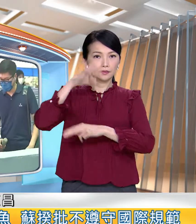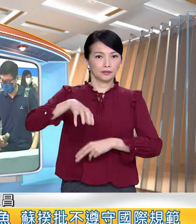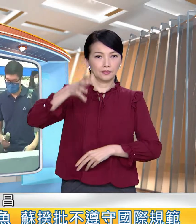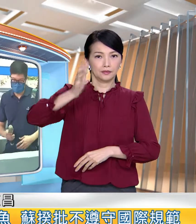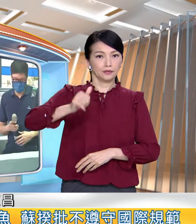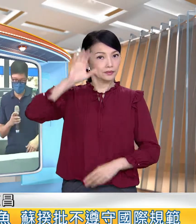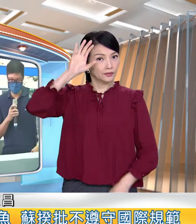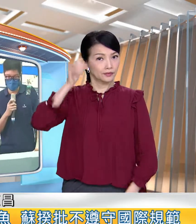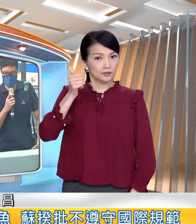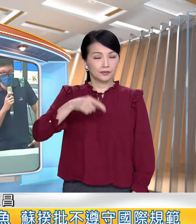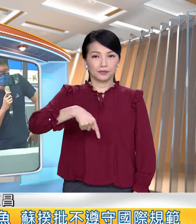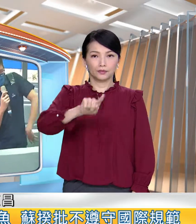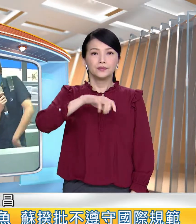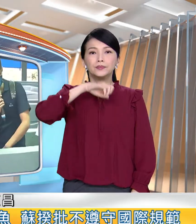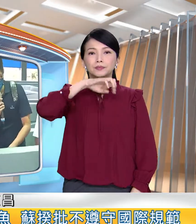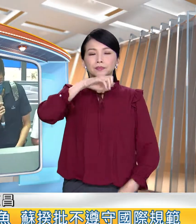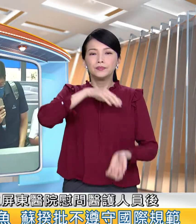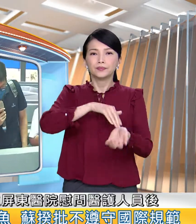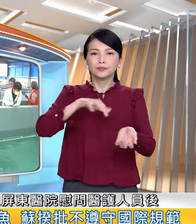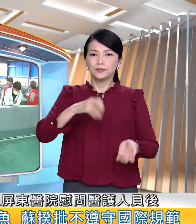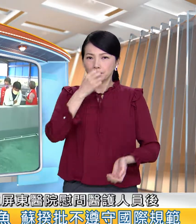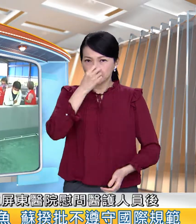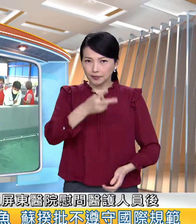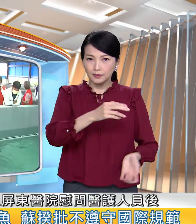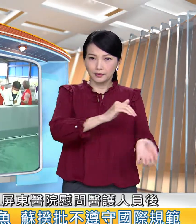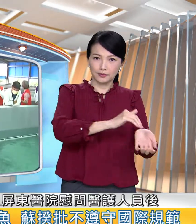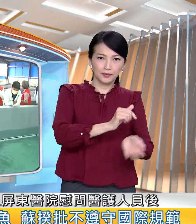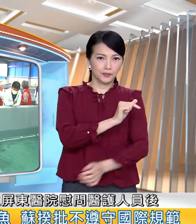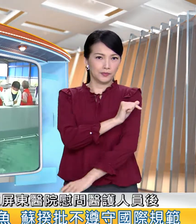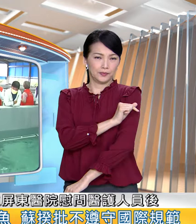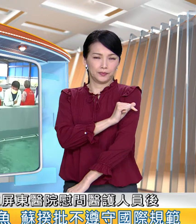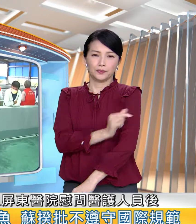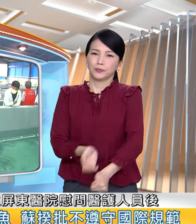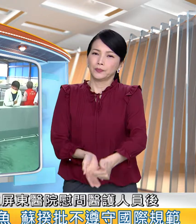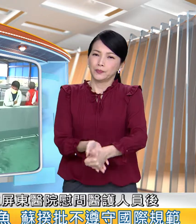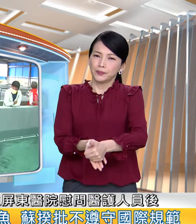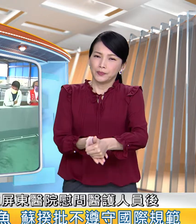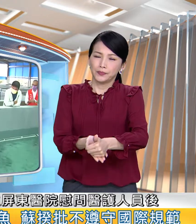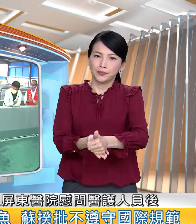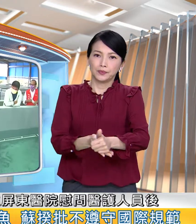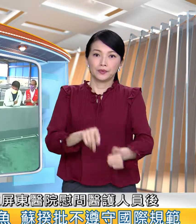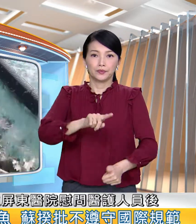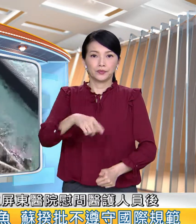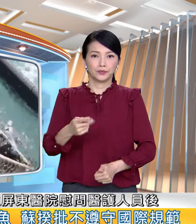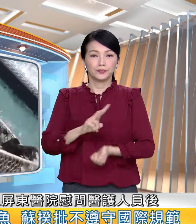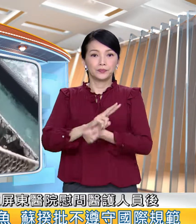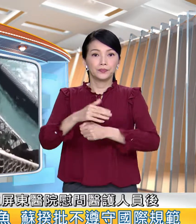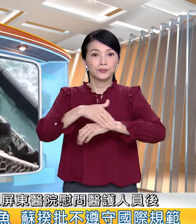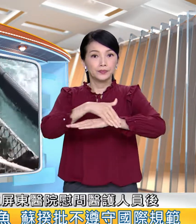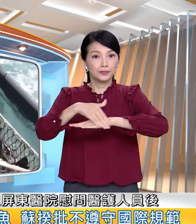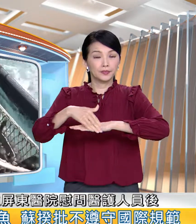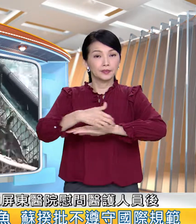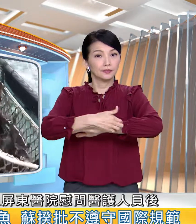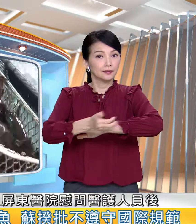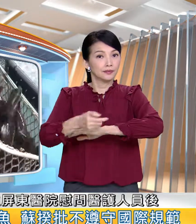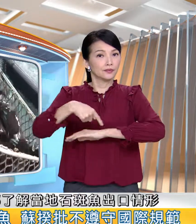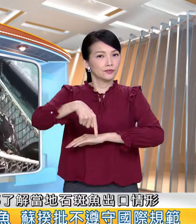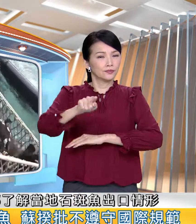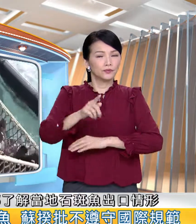行政院长苏贞昌昨天前往布力屏东医院慰问医护人员后，再赶往林